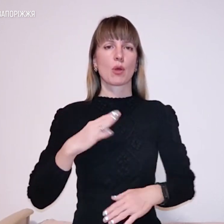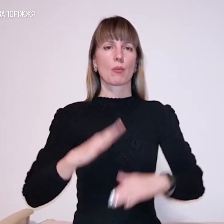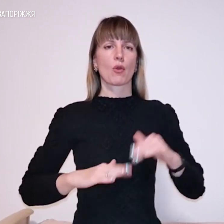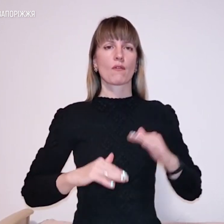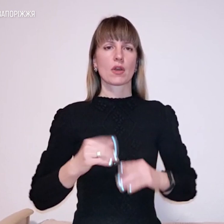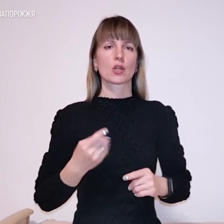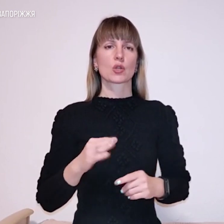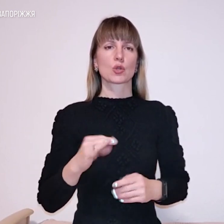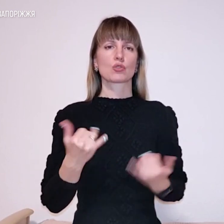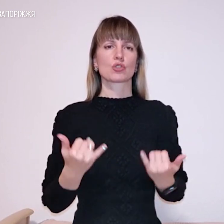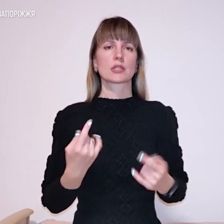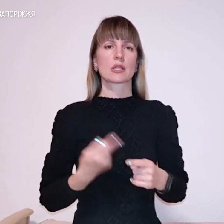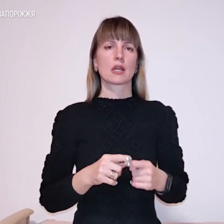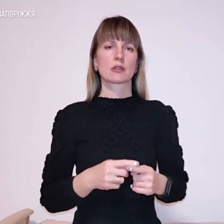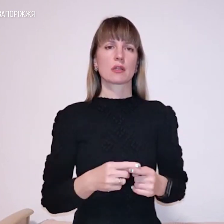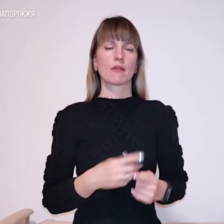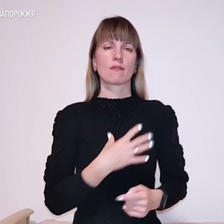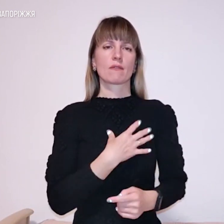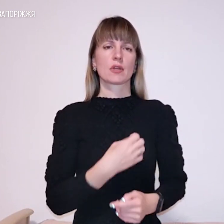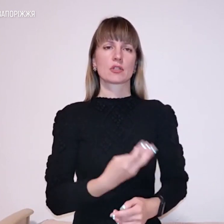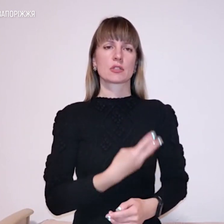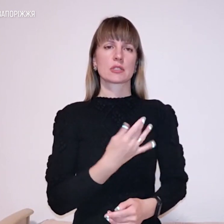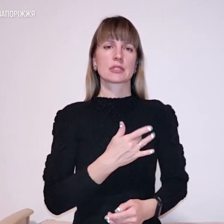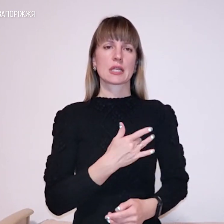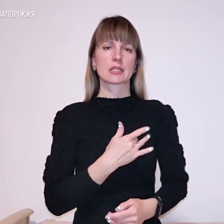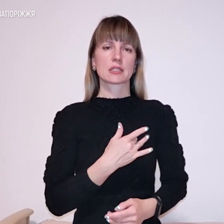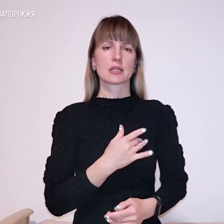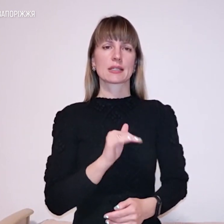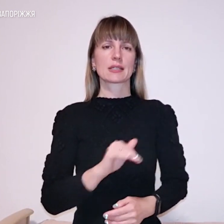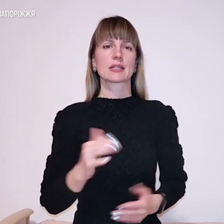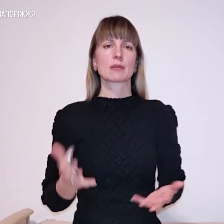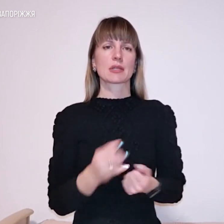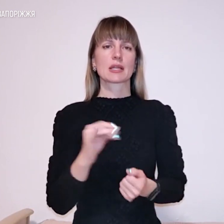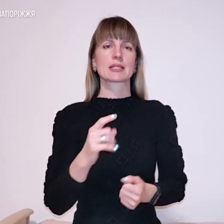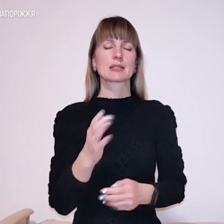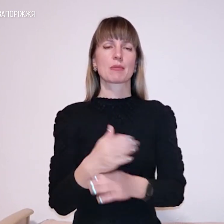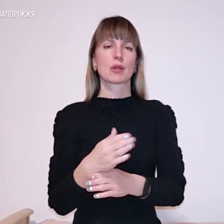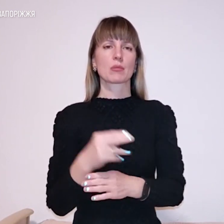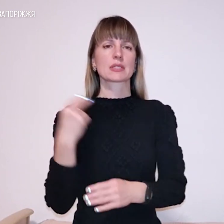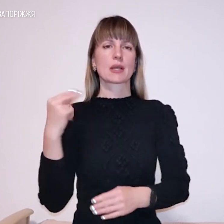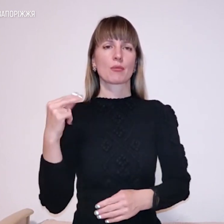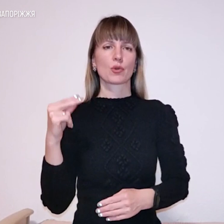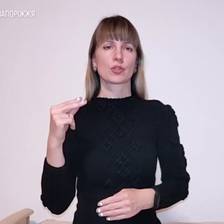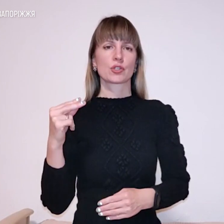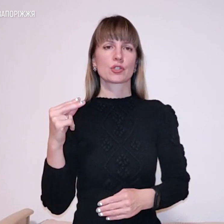це поклик серця. Дітей спасаємо з Маріуполя, Запоріжжя.